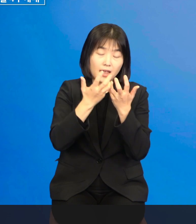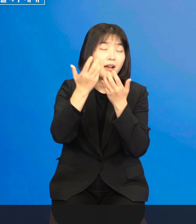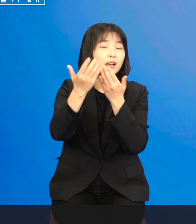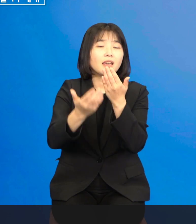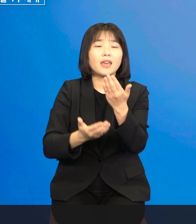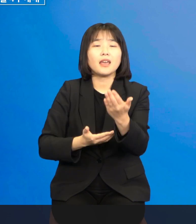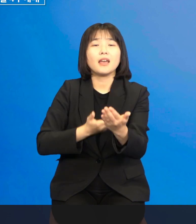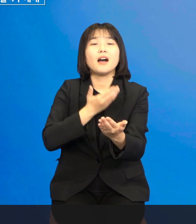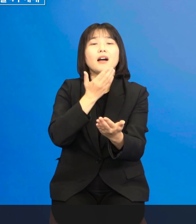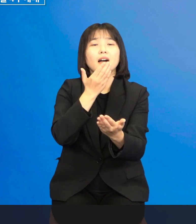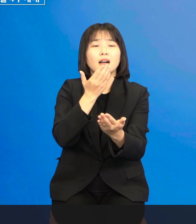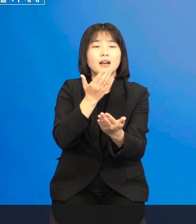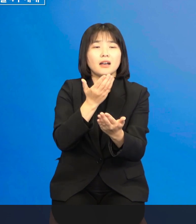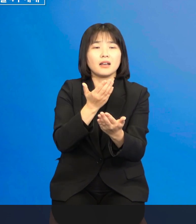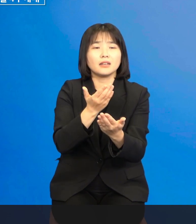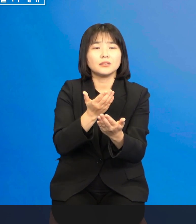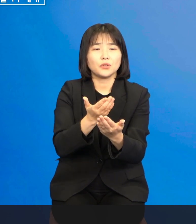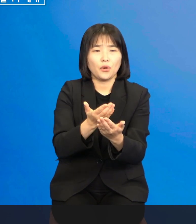충만하게